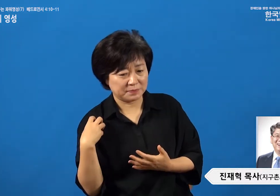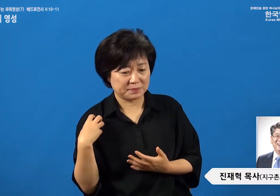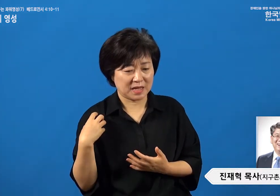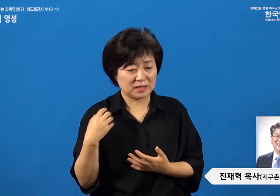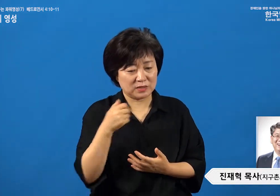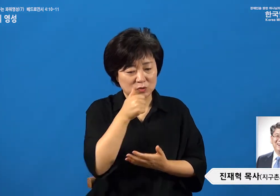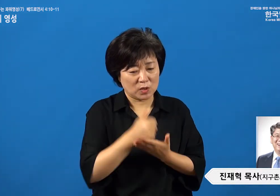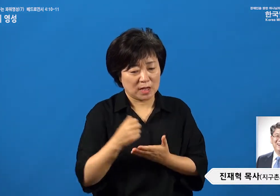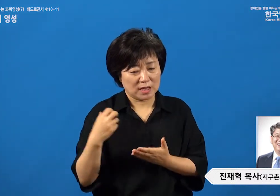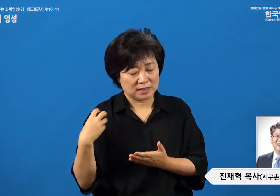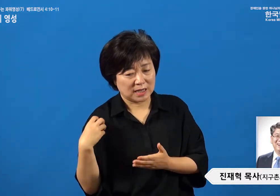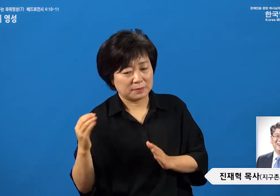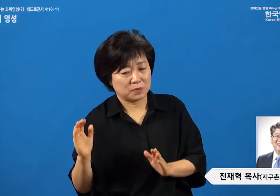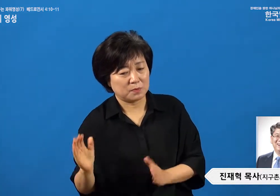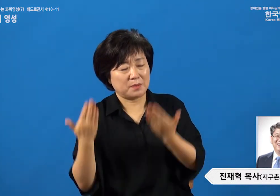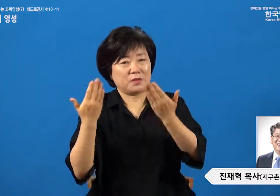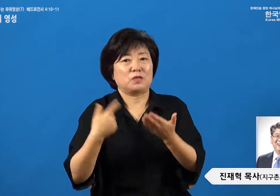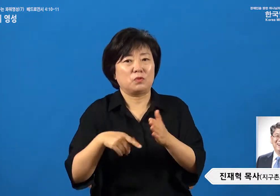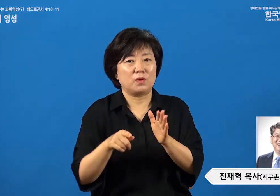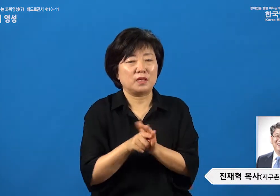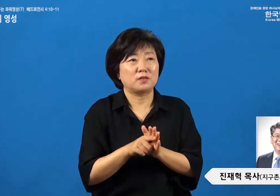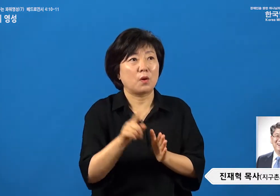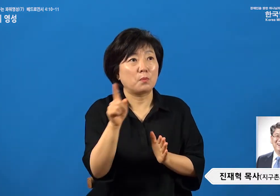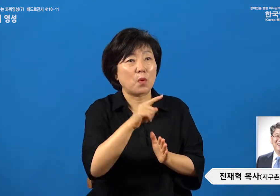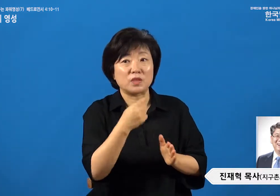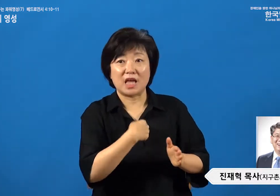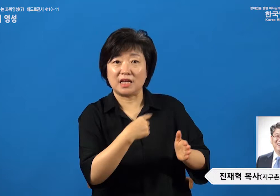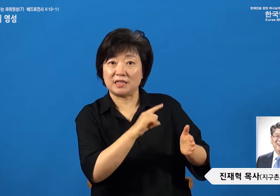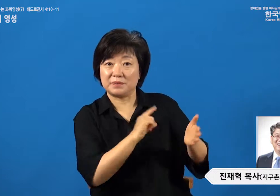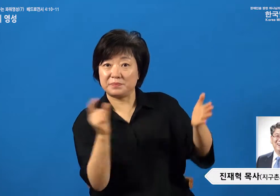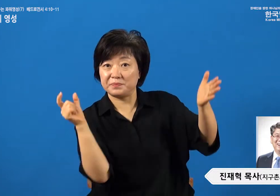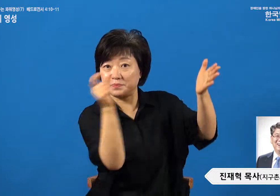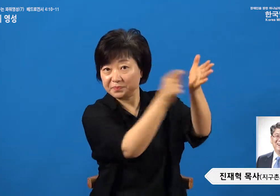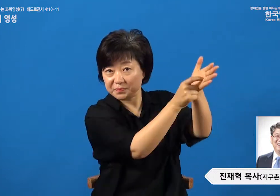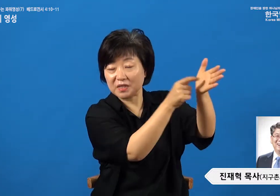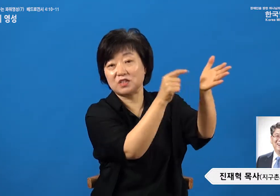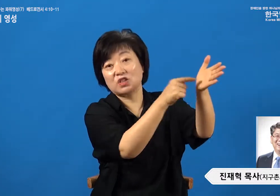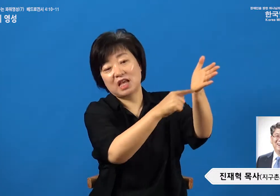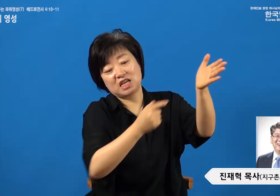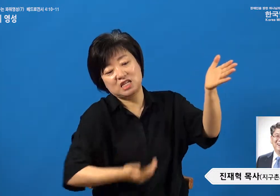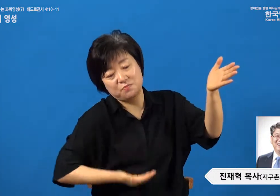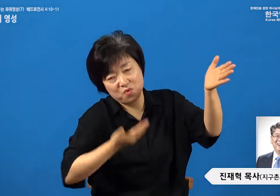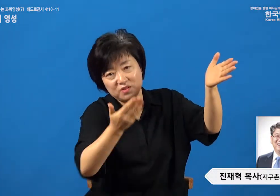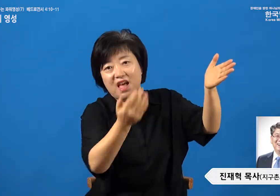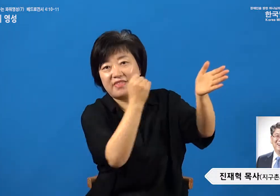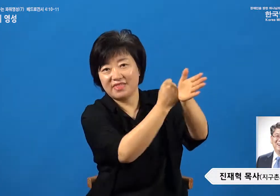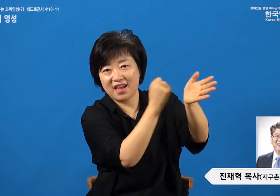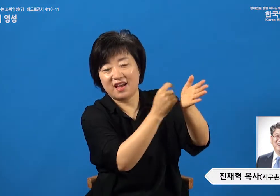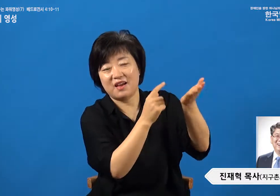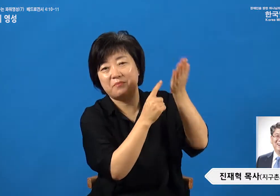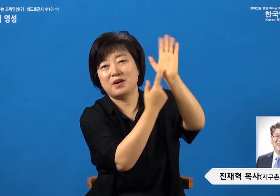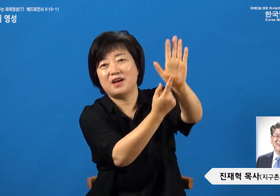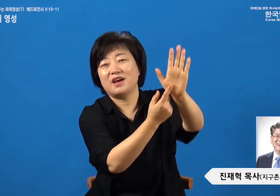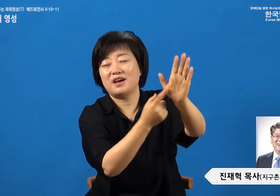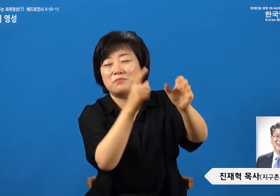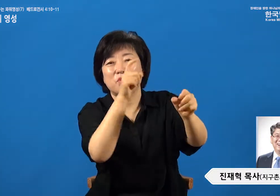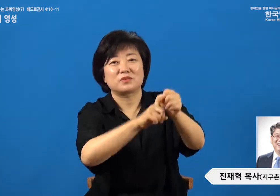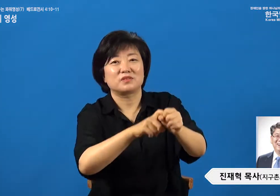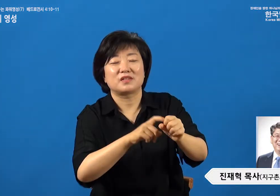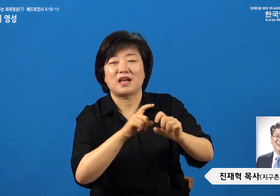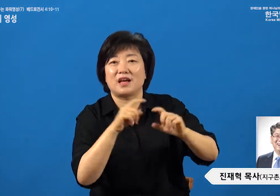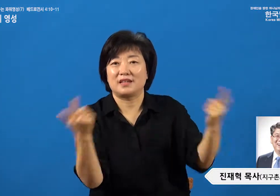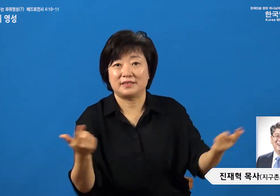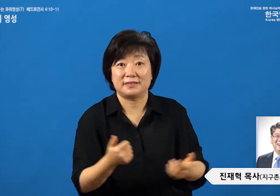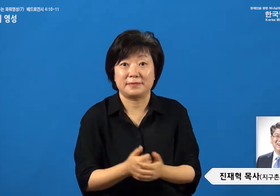죄책감을 조금 더 편하게 하기 위해서 어디에 이름을 걸어놓고 하는 척 하는 것이 아니라고 이야기합니다.